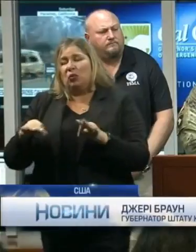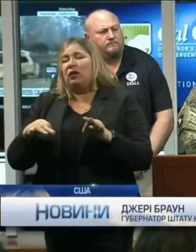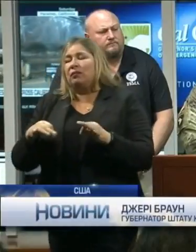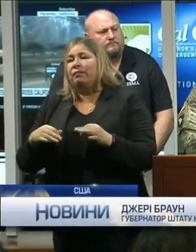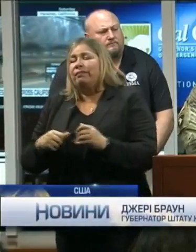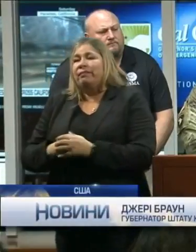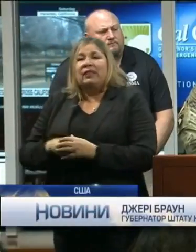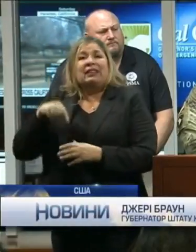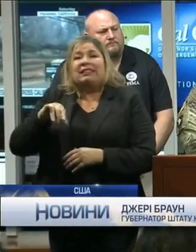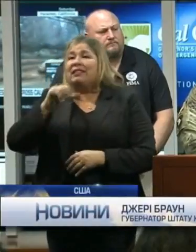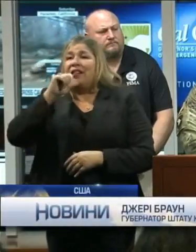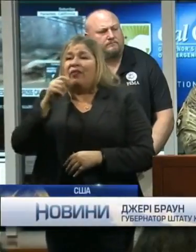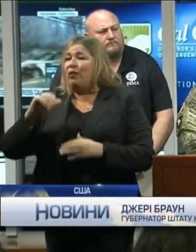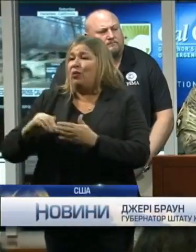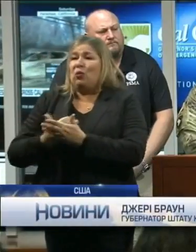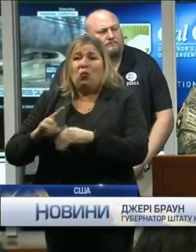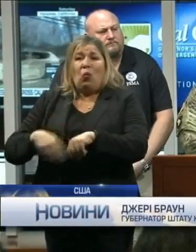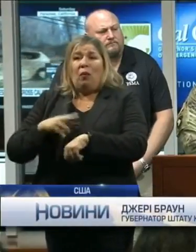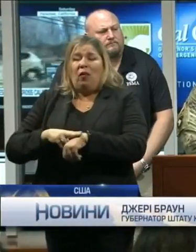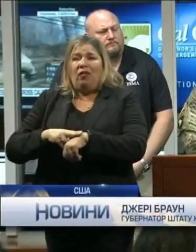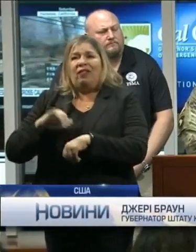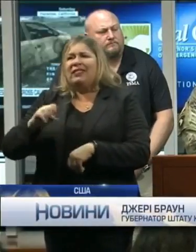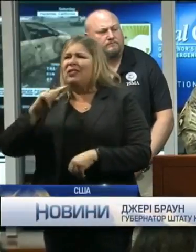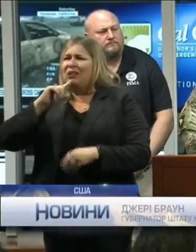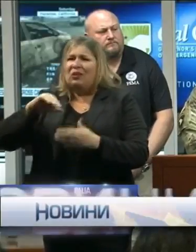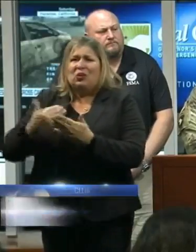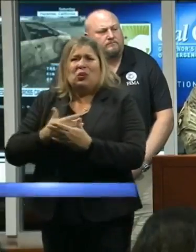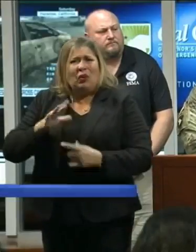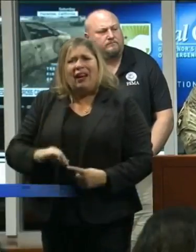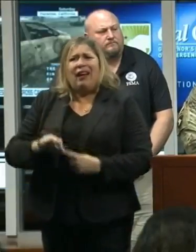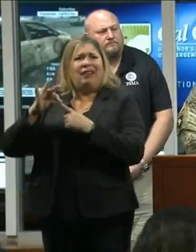природна аномальність. І, на жаль, усі ці феномени – потеплішання, посуха – лише